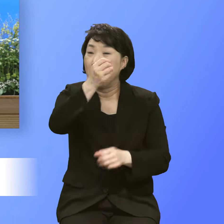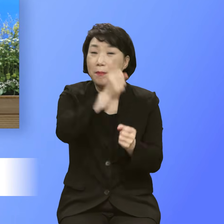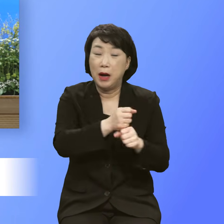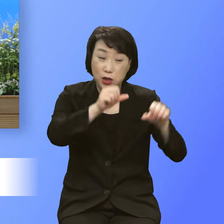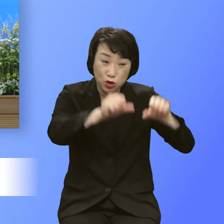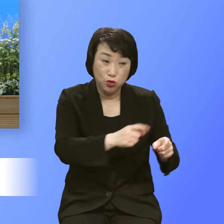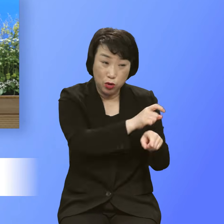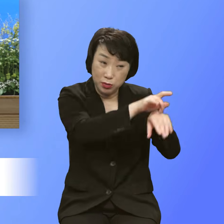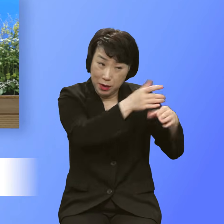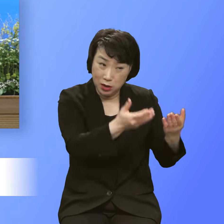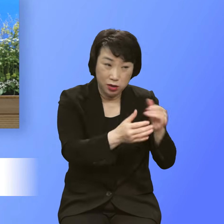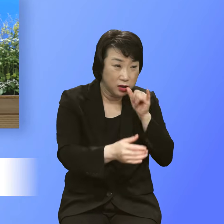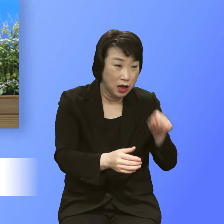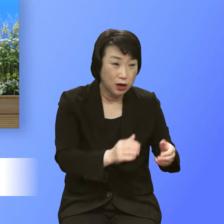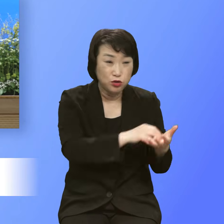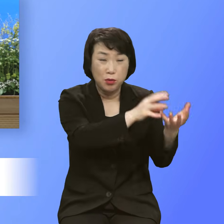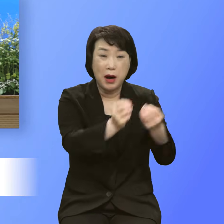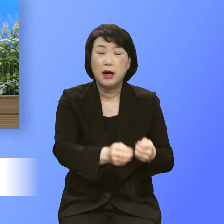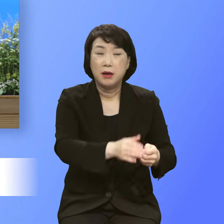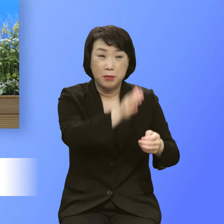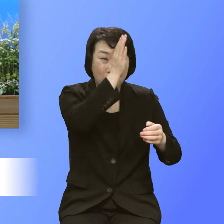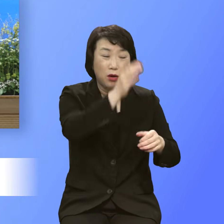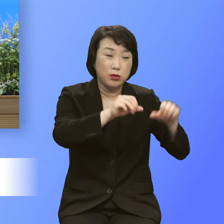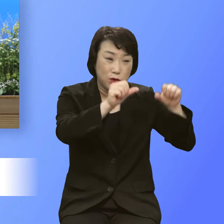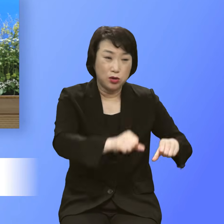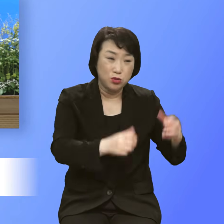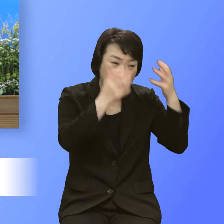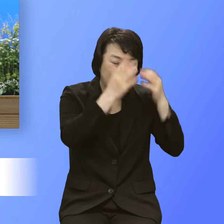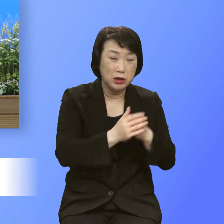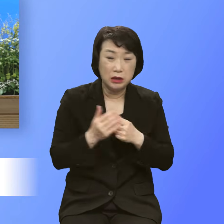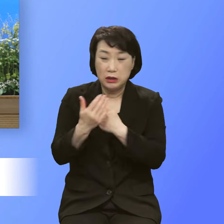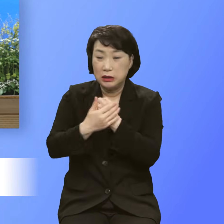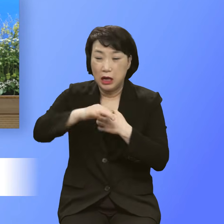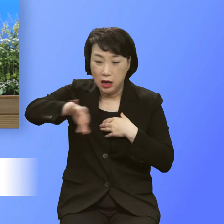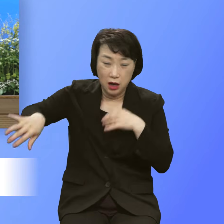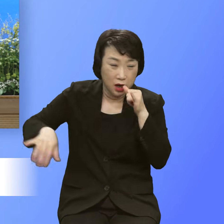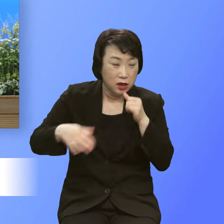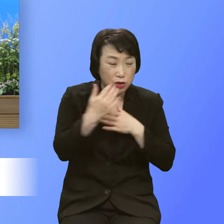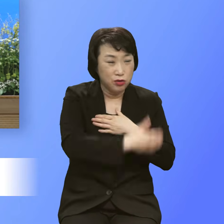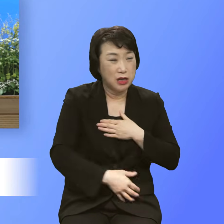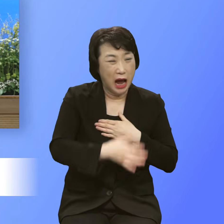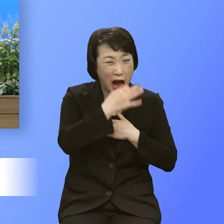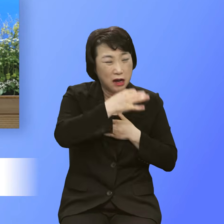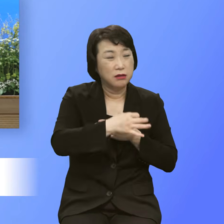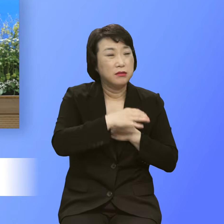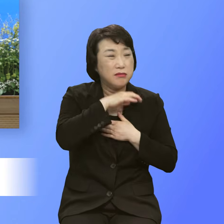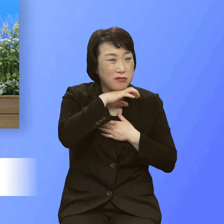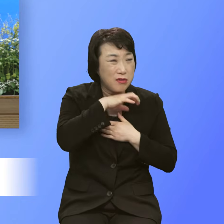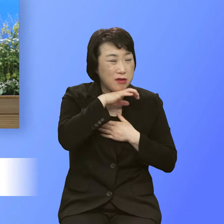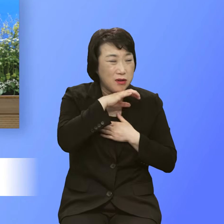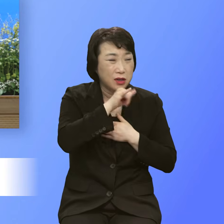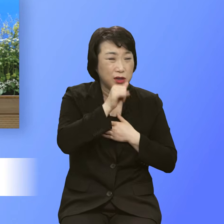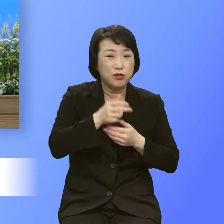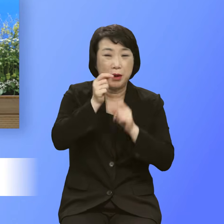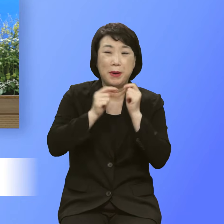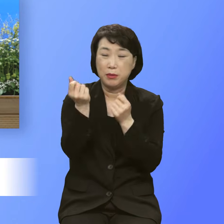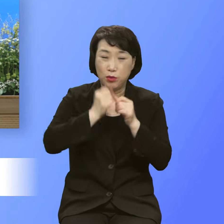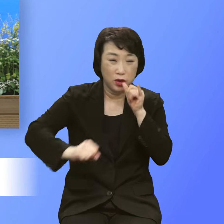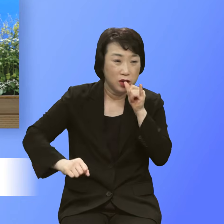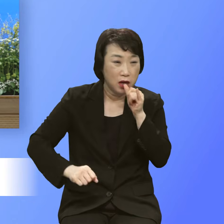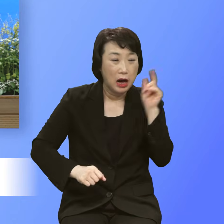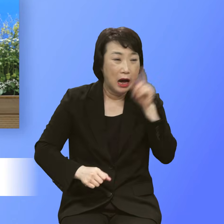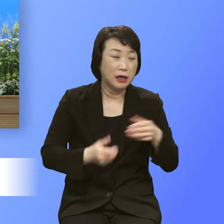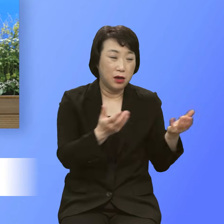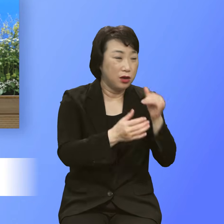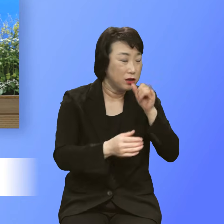사단마귀 괴계야 수많은 질병과 저주와 고통으로 은혜보다 육신의 원망과 불만과 불평으로 주님을 도적에 만드는 악의